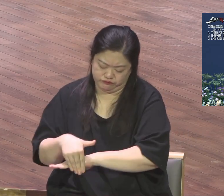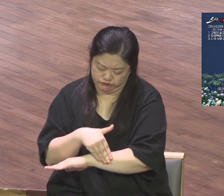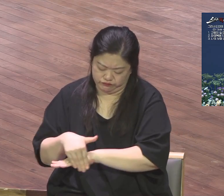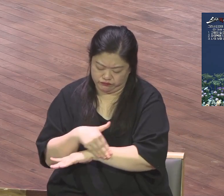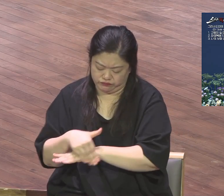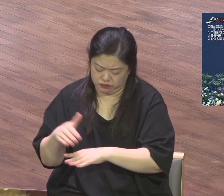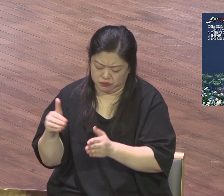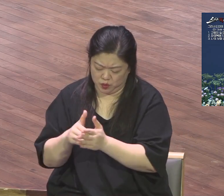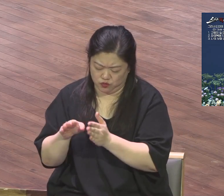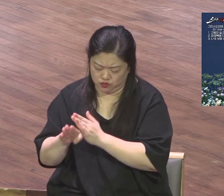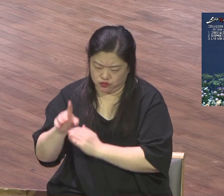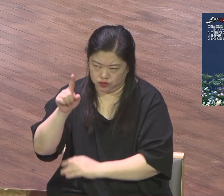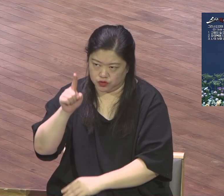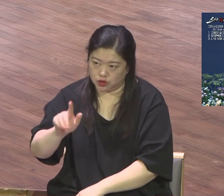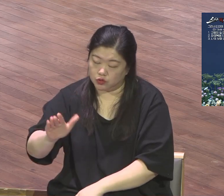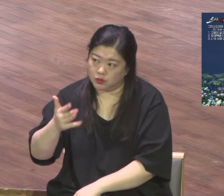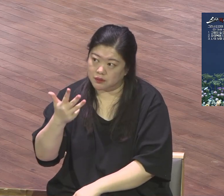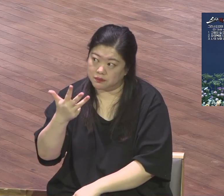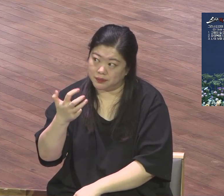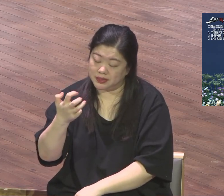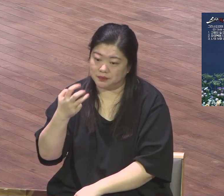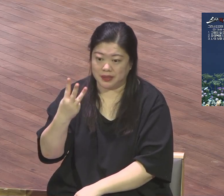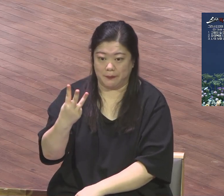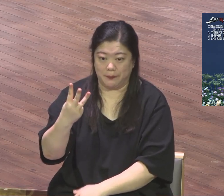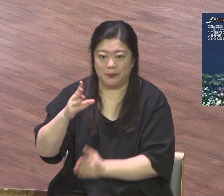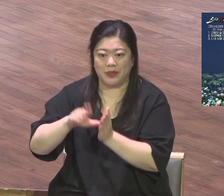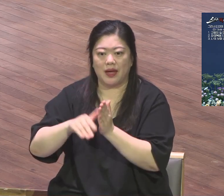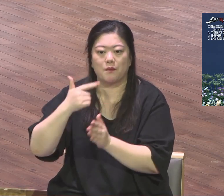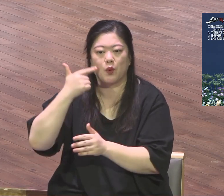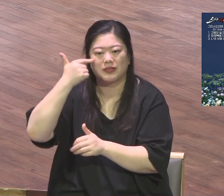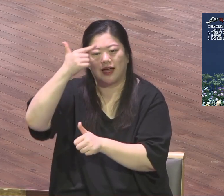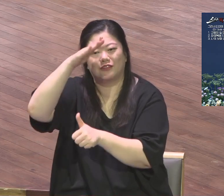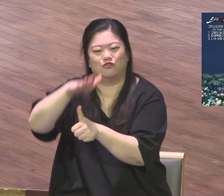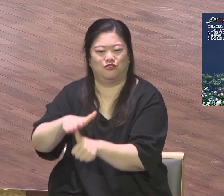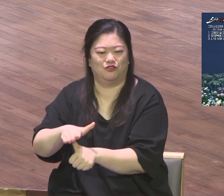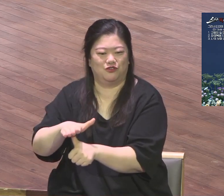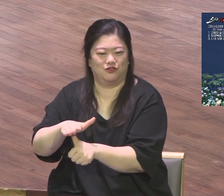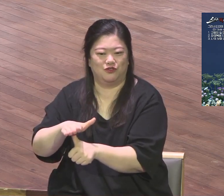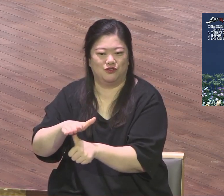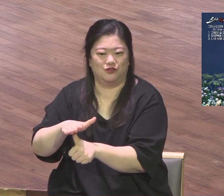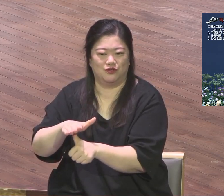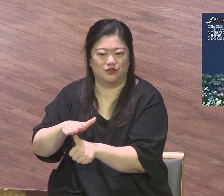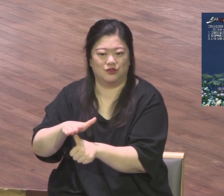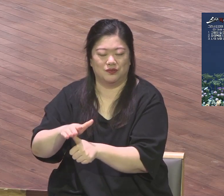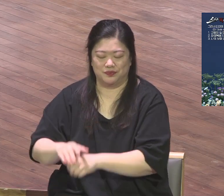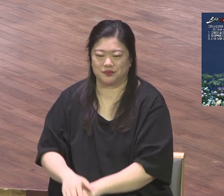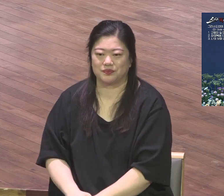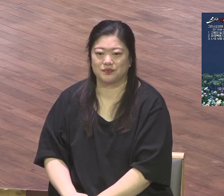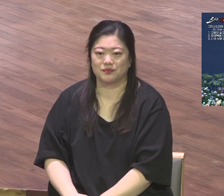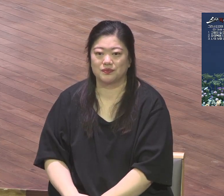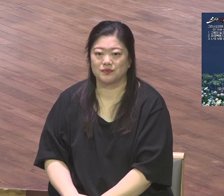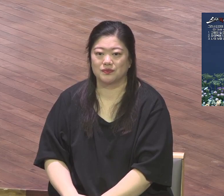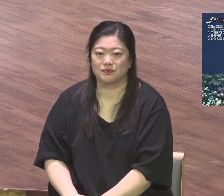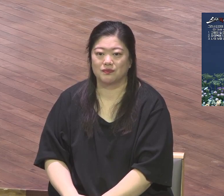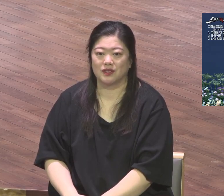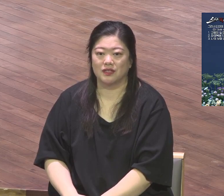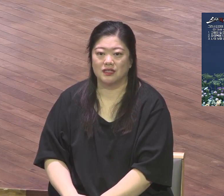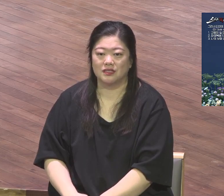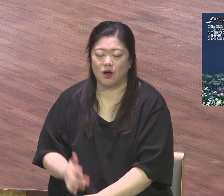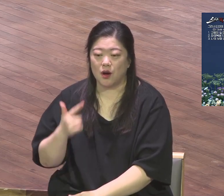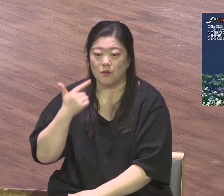가을에 여선의 정계노회에서 목사 안수식을 앞두고 광주 무등산